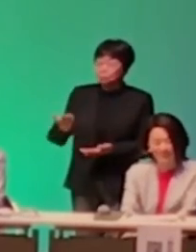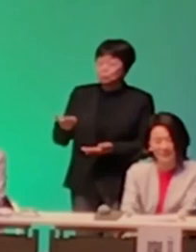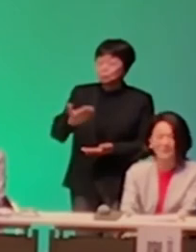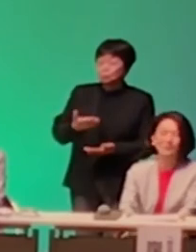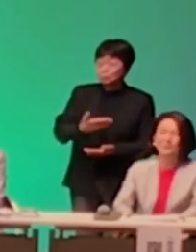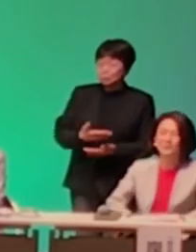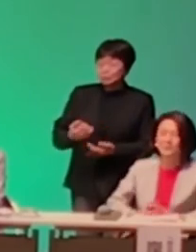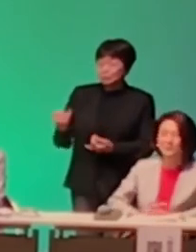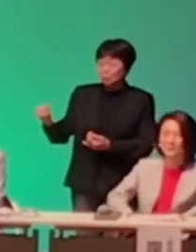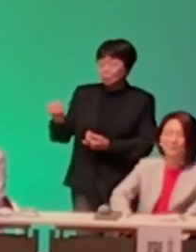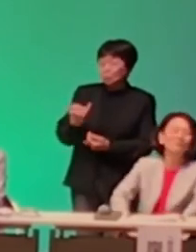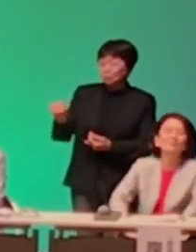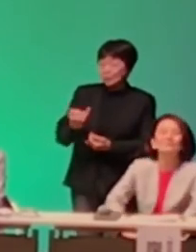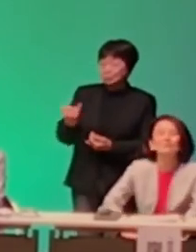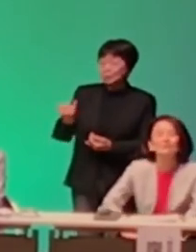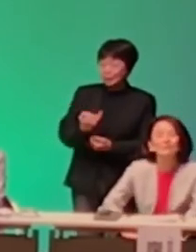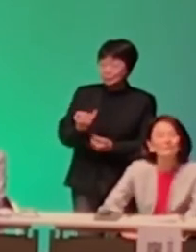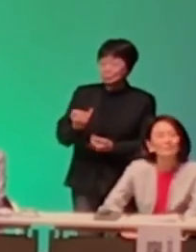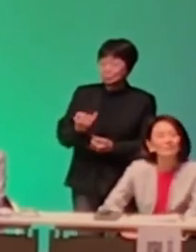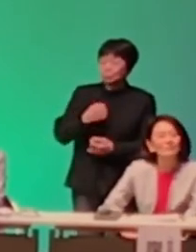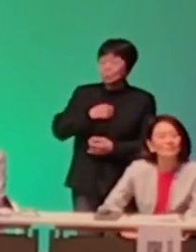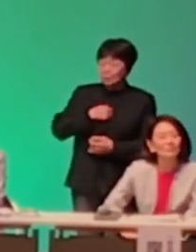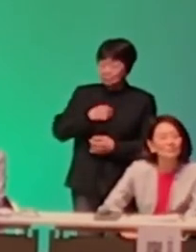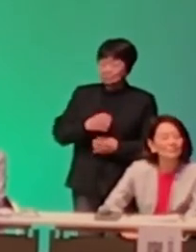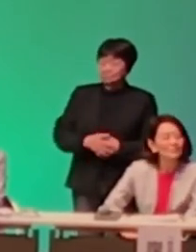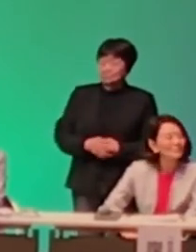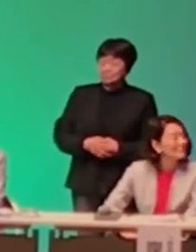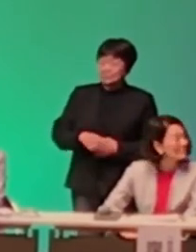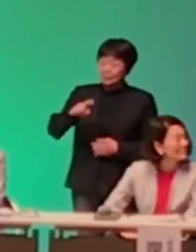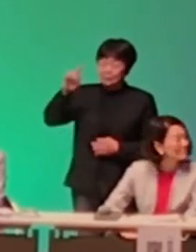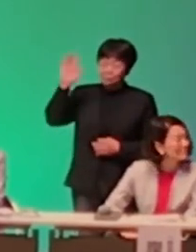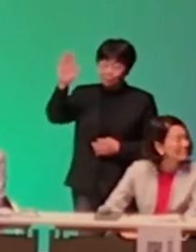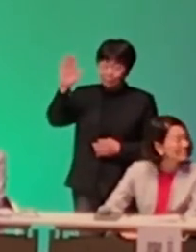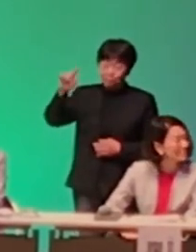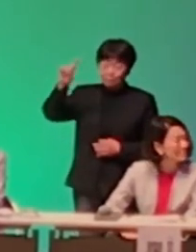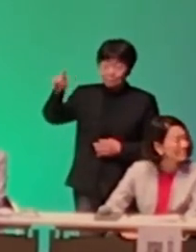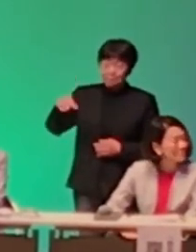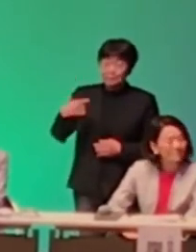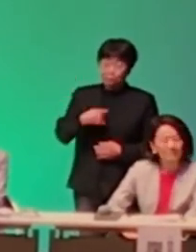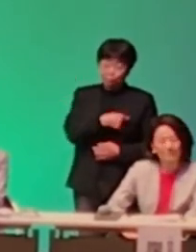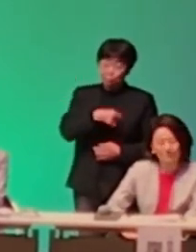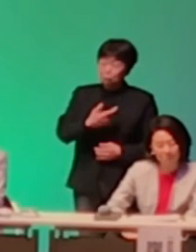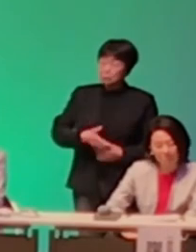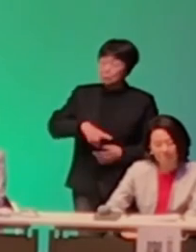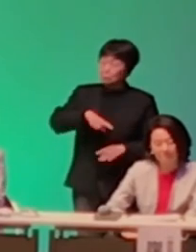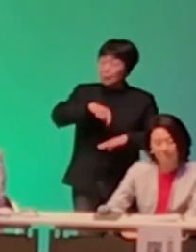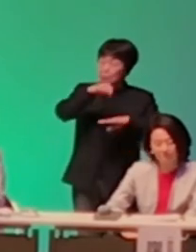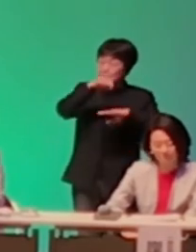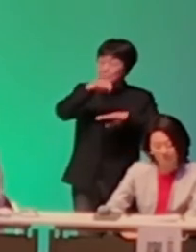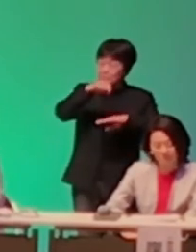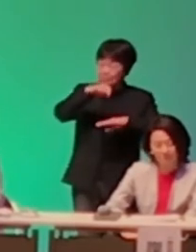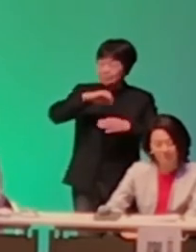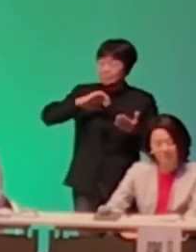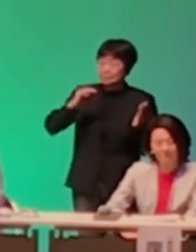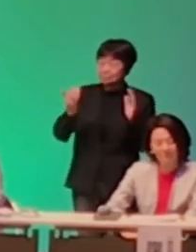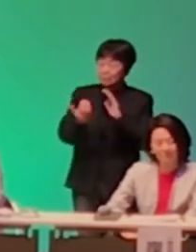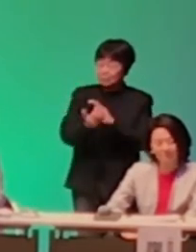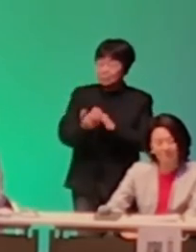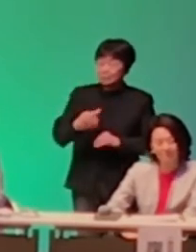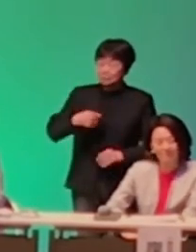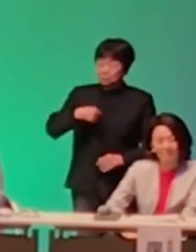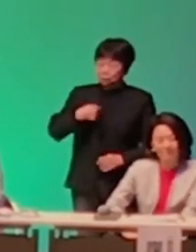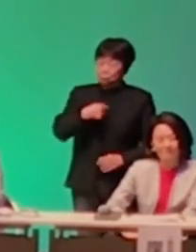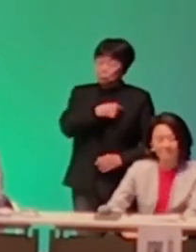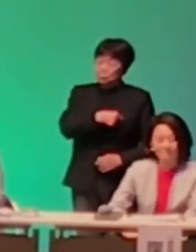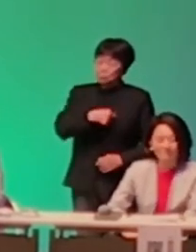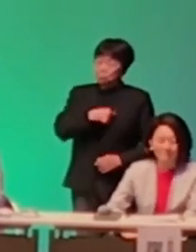く見えてくるので、まあそこで自然とですね、軽くなっていたというか、まあ自分の気持ち